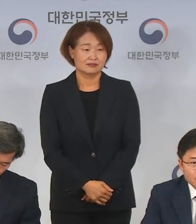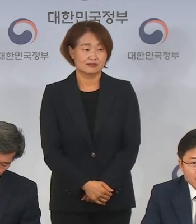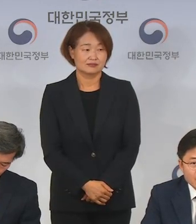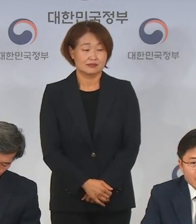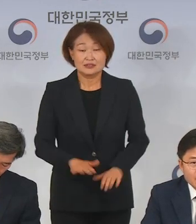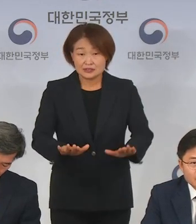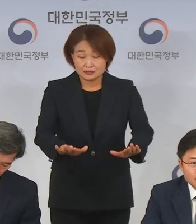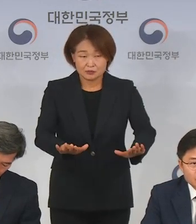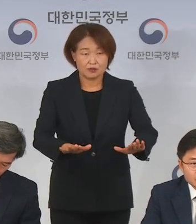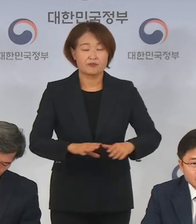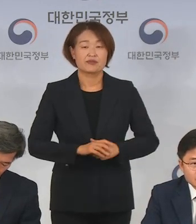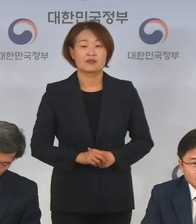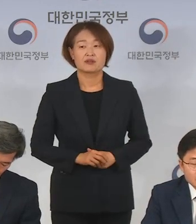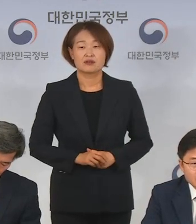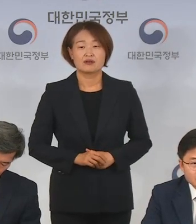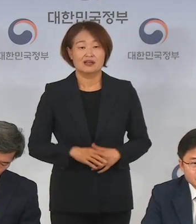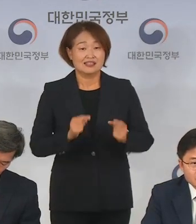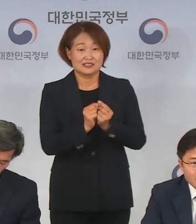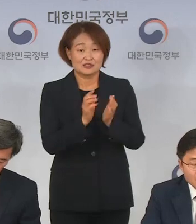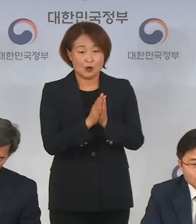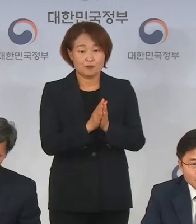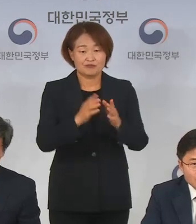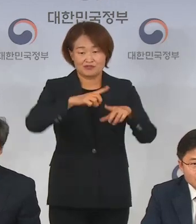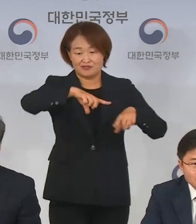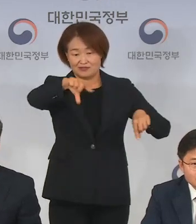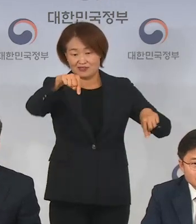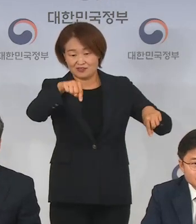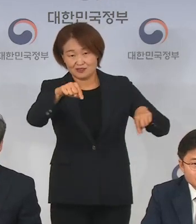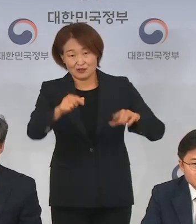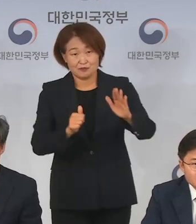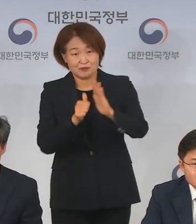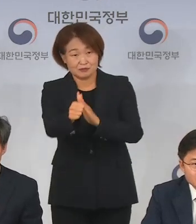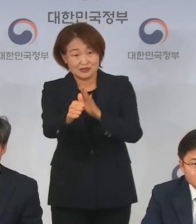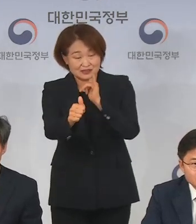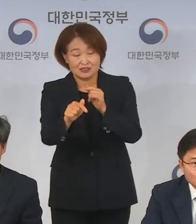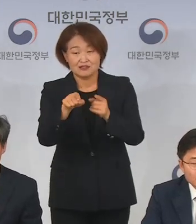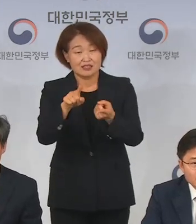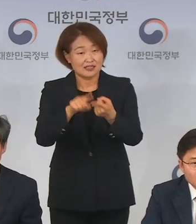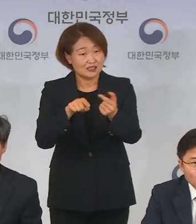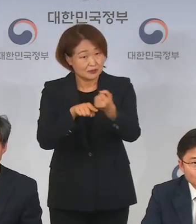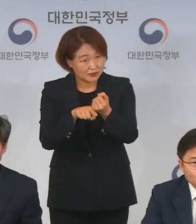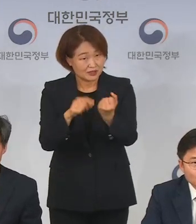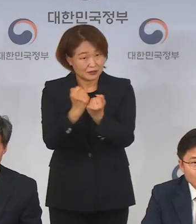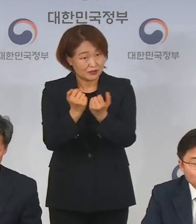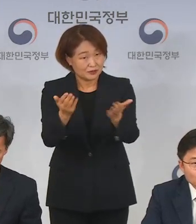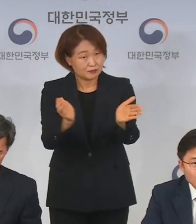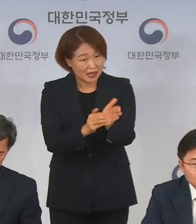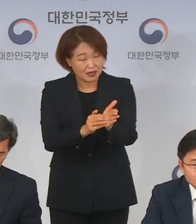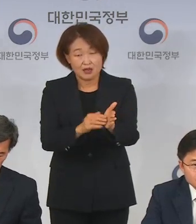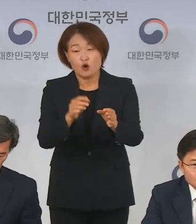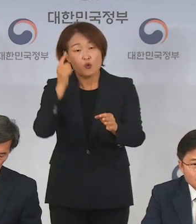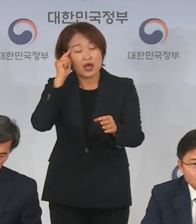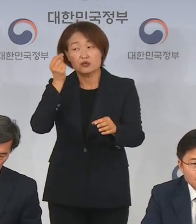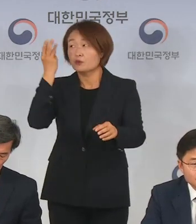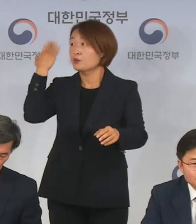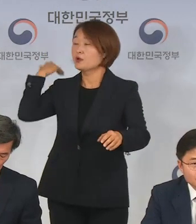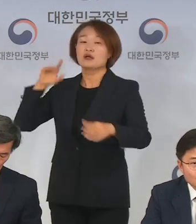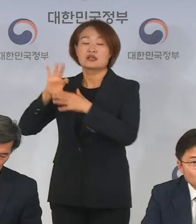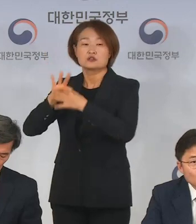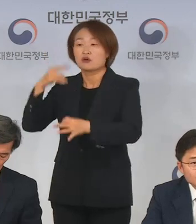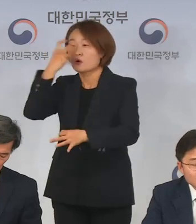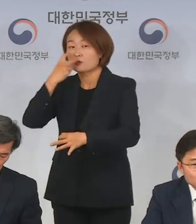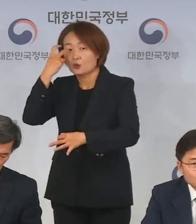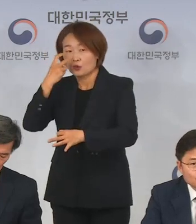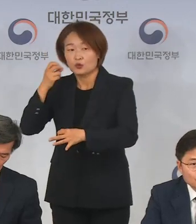저희들 이번에 현장 시찰의 의미를 아까도 잠깐 말씀을 드렸습니다만은 그동안에 검토를 해오는 과정에서